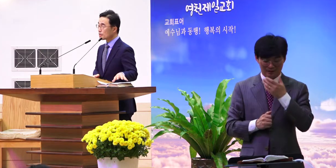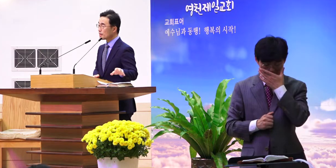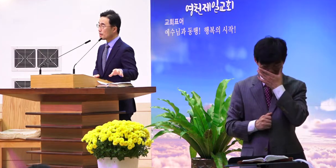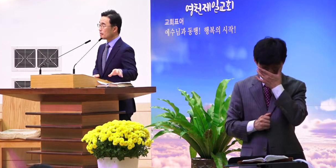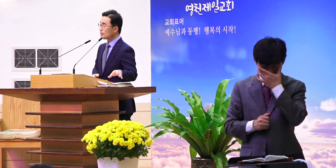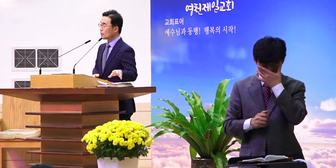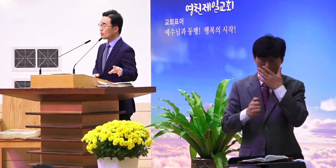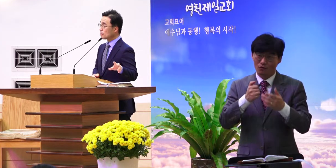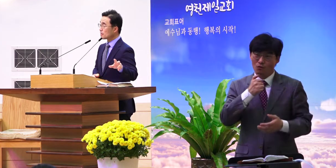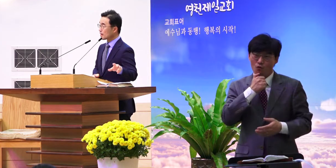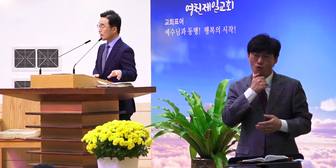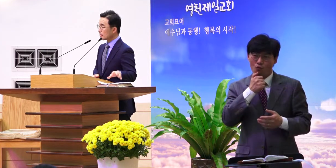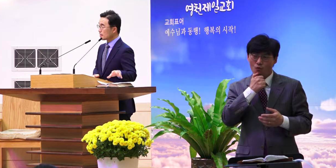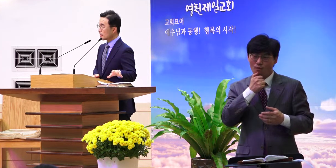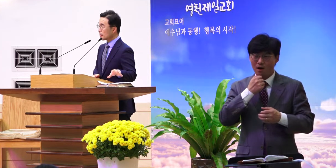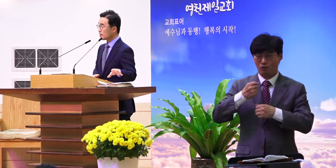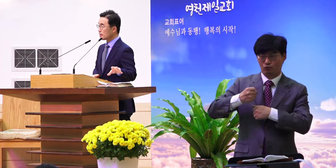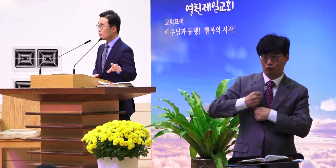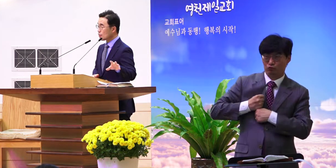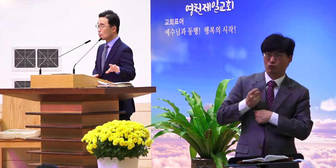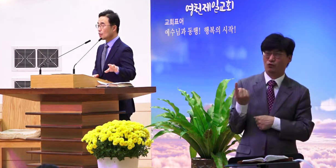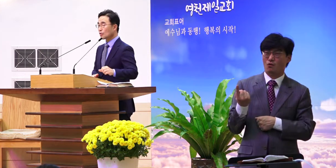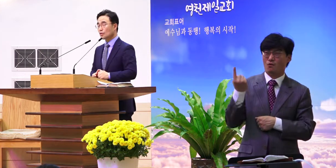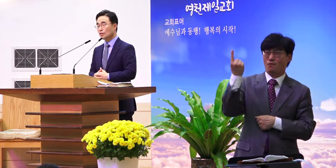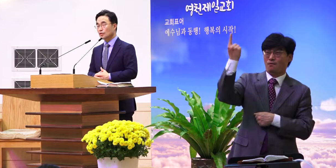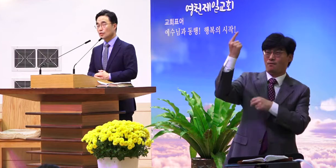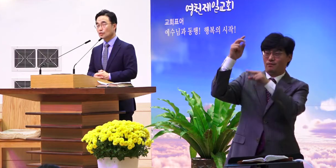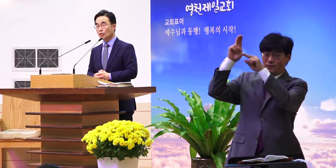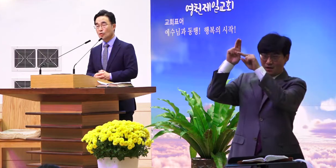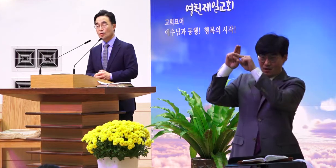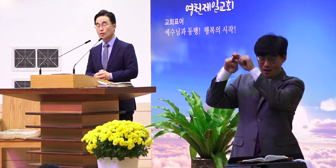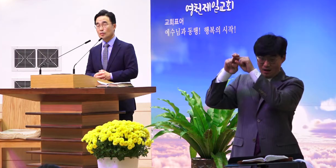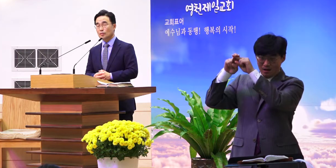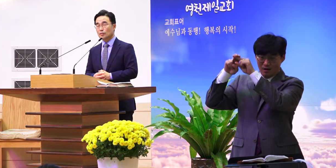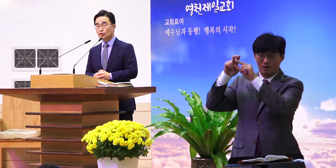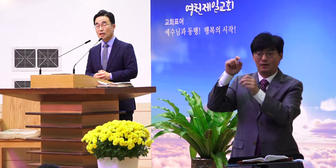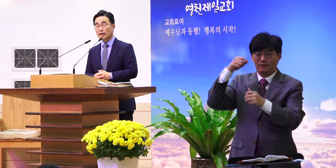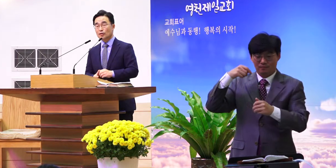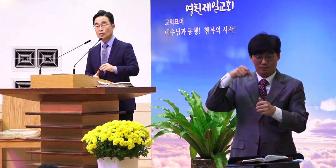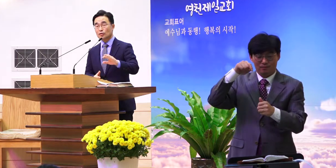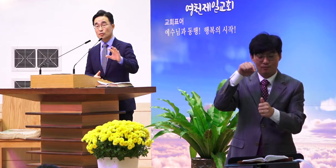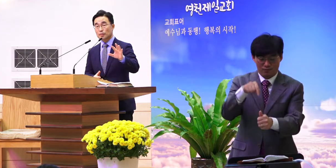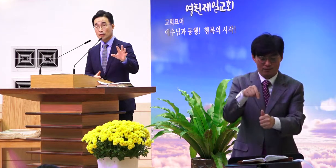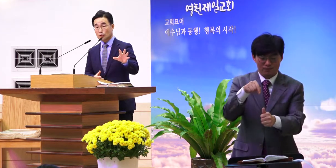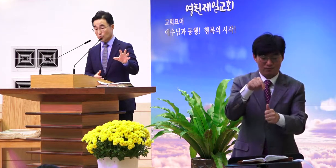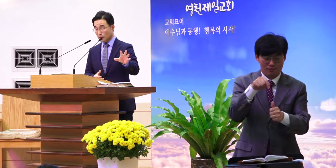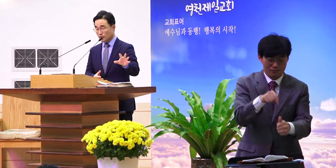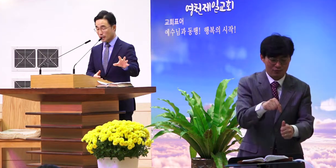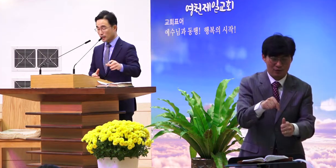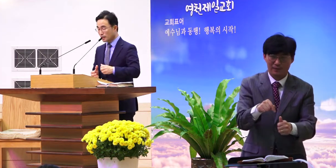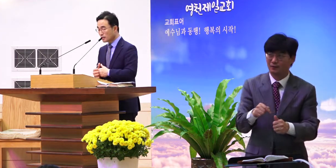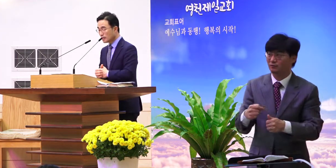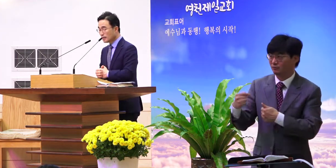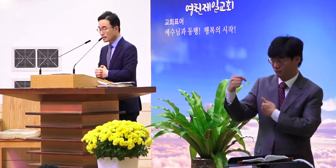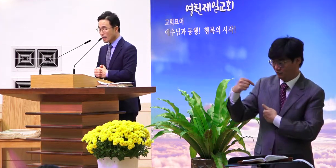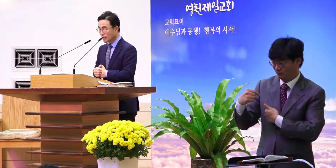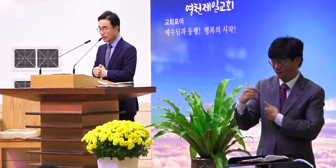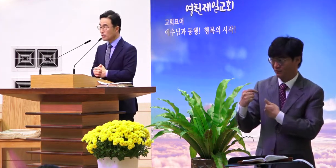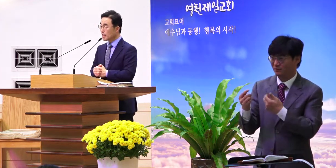속에서 혹시 비슷한 단어를 찾는다면 총독 정도, 유대 땅에도 빌라도 총독이 있었잖아요.